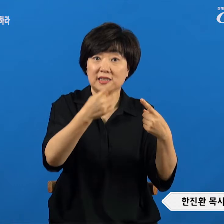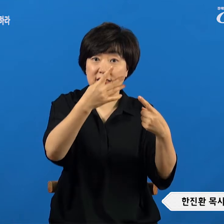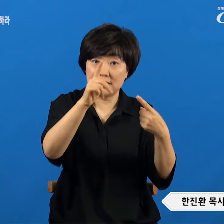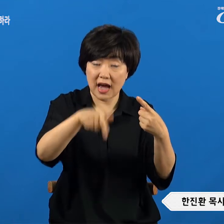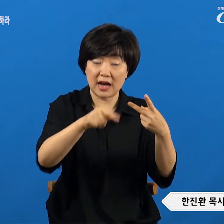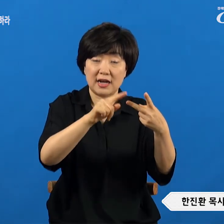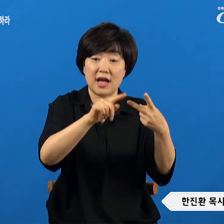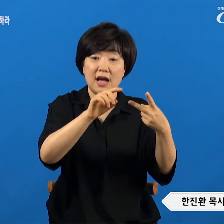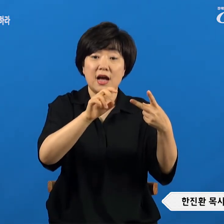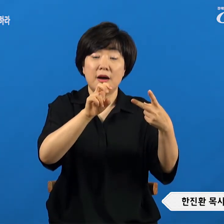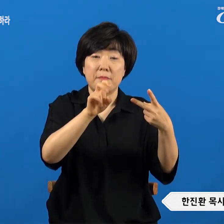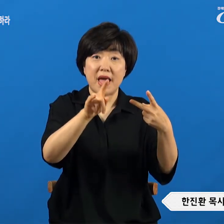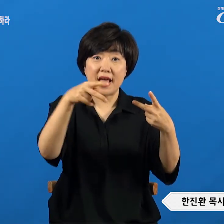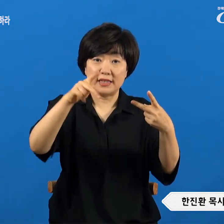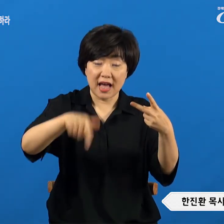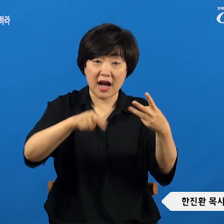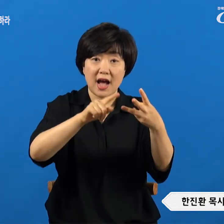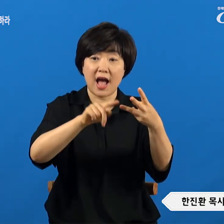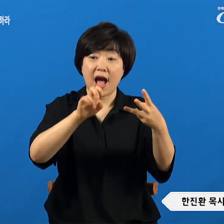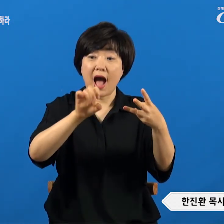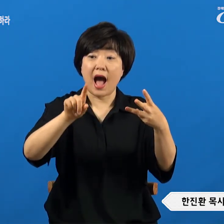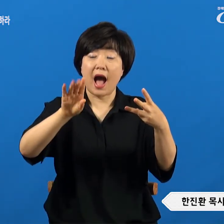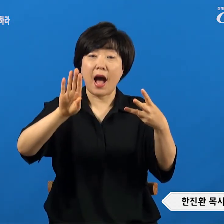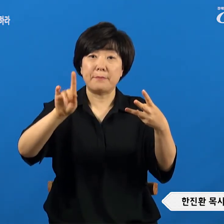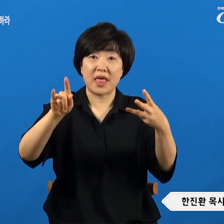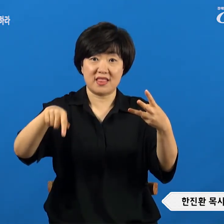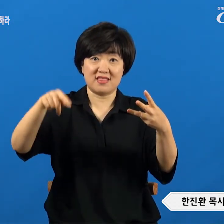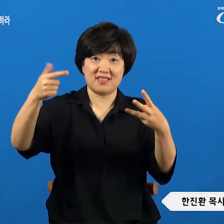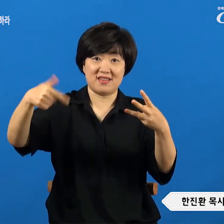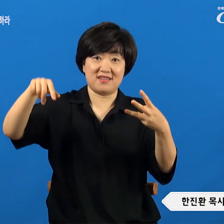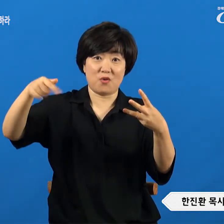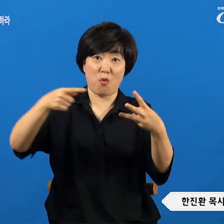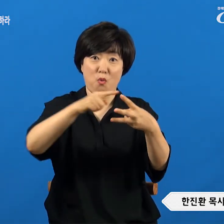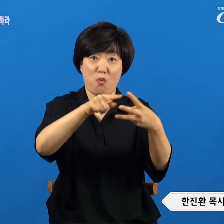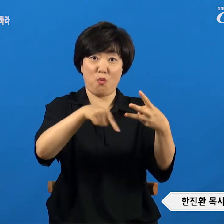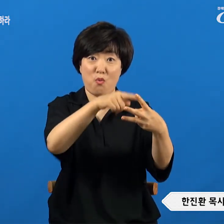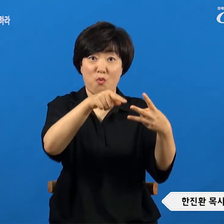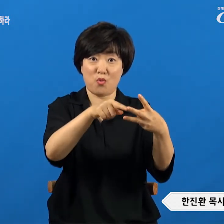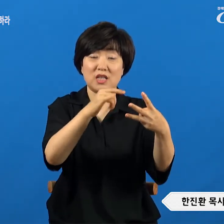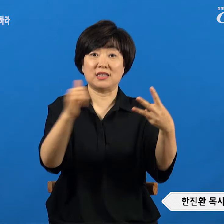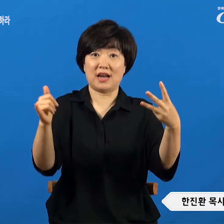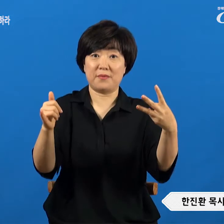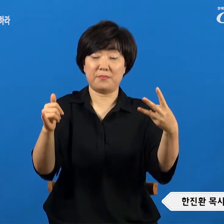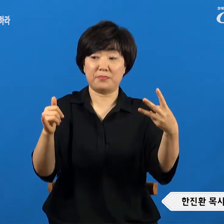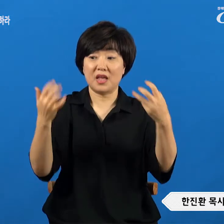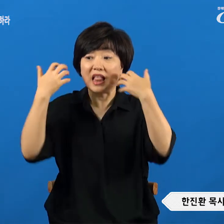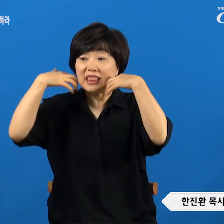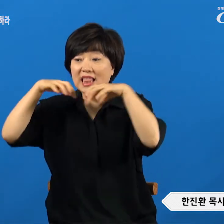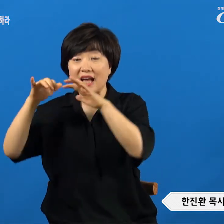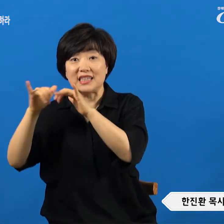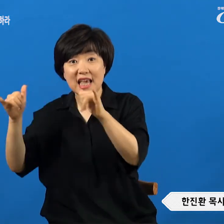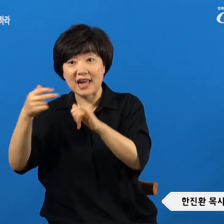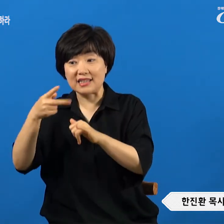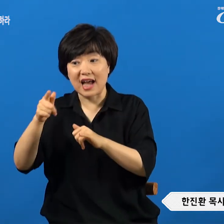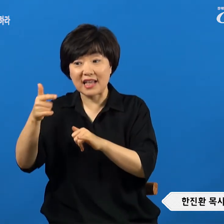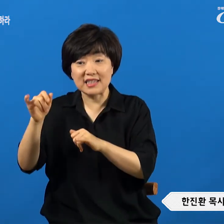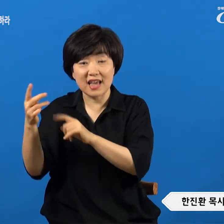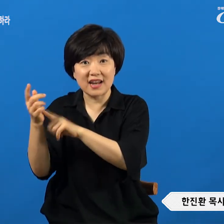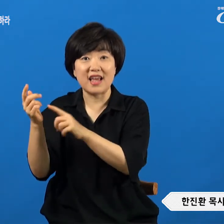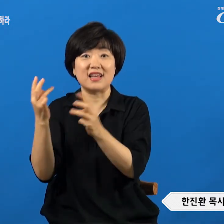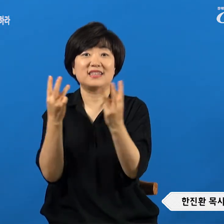세 친구들이죠. 그들은 즉각 왕 앞으로 끌려 나왔습니다. 왕이 화가 머리끝까지